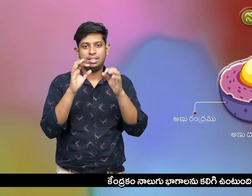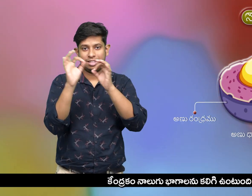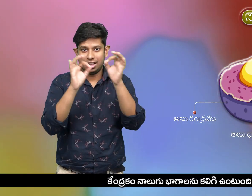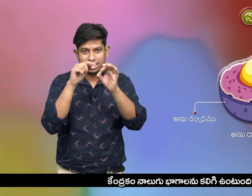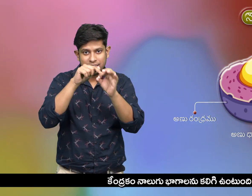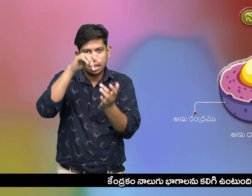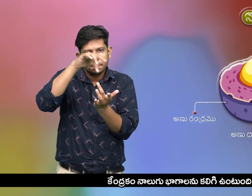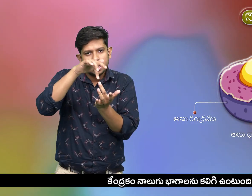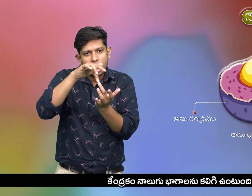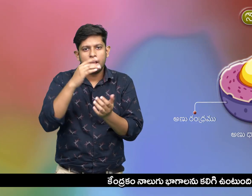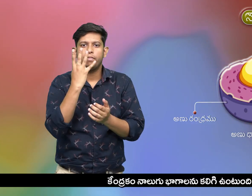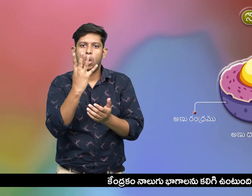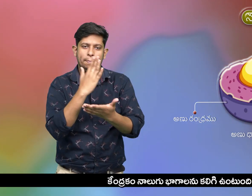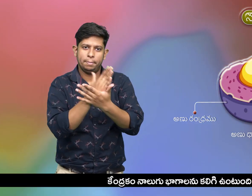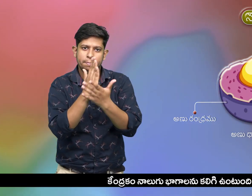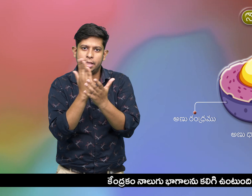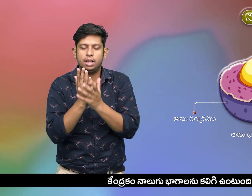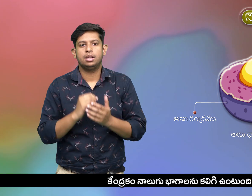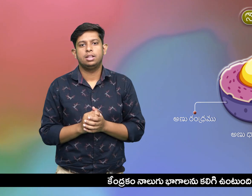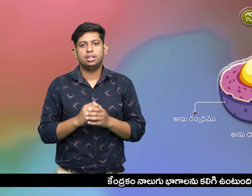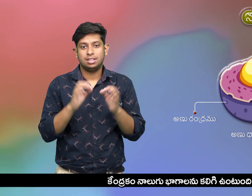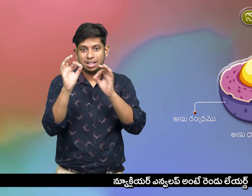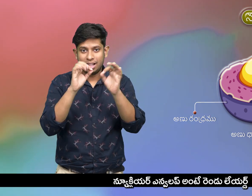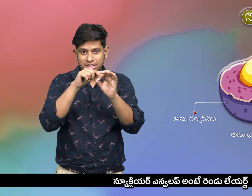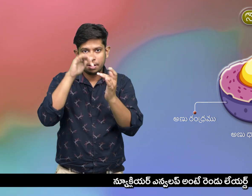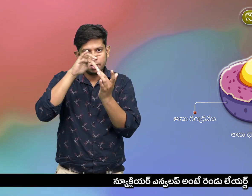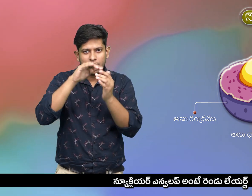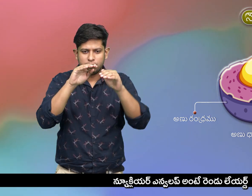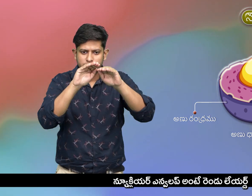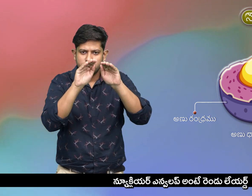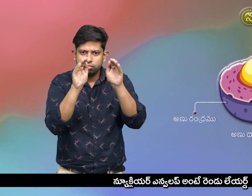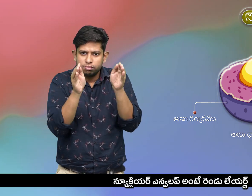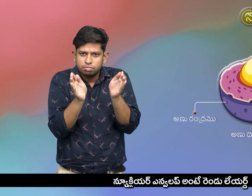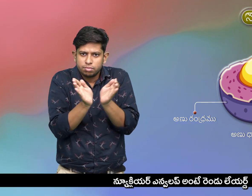కేంద్రకం 4 భాగాలను కలిగి ఉంటుంది. న్యూక్లియర్ ఎన్వెలప్ అంటే